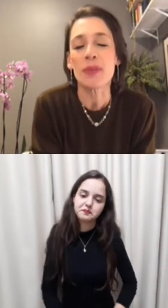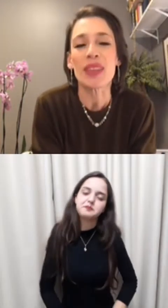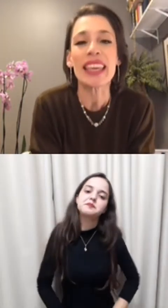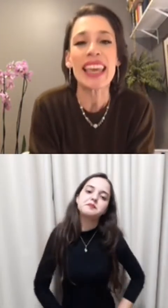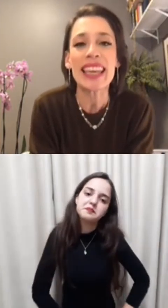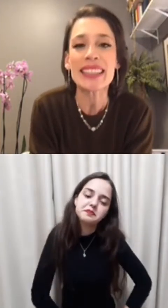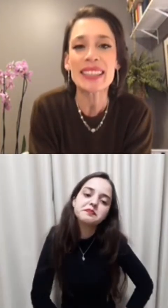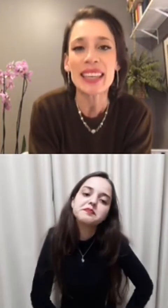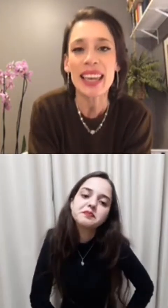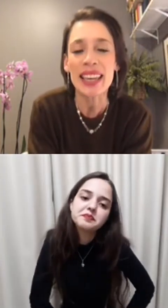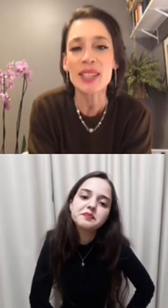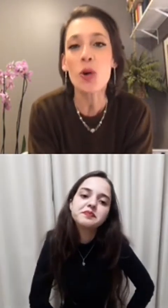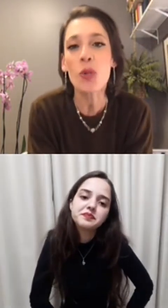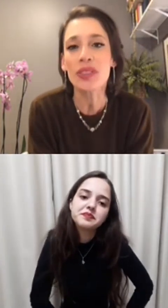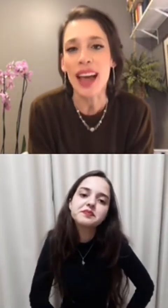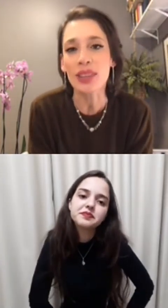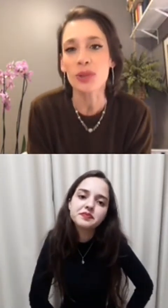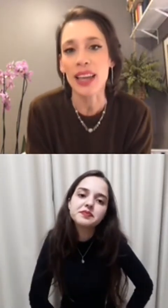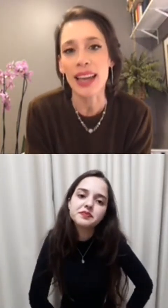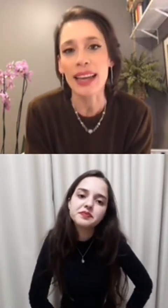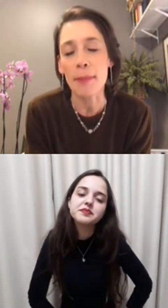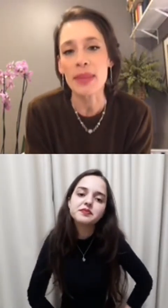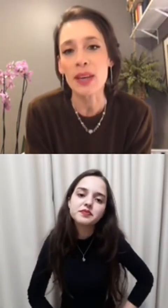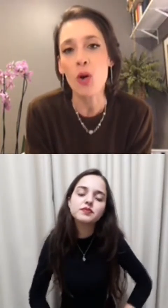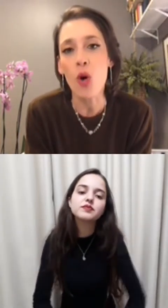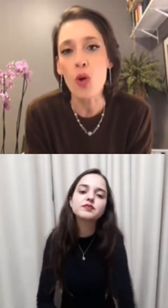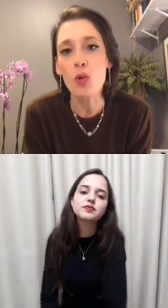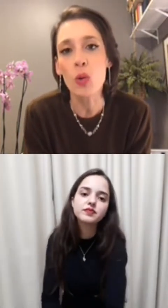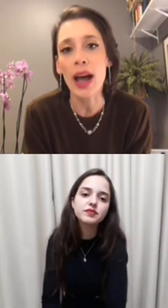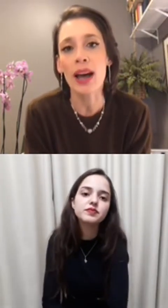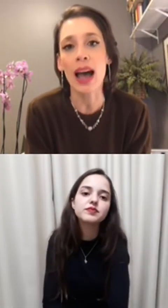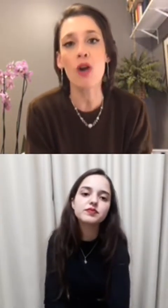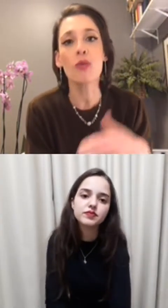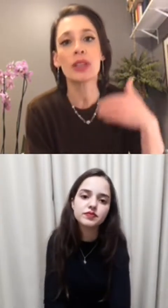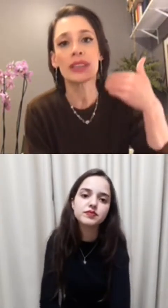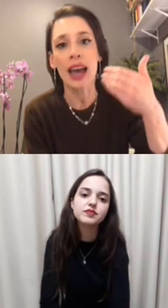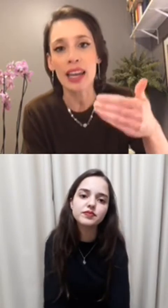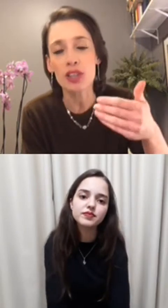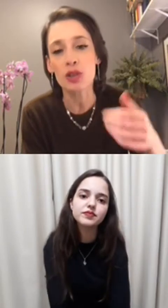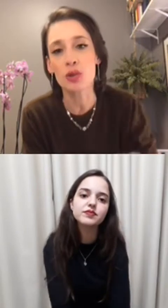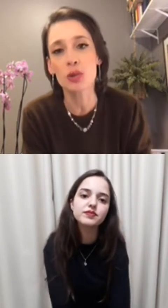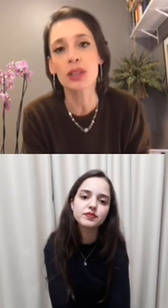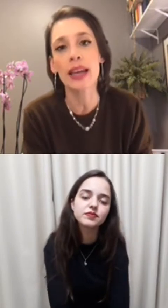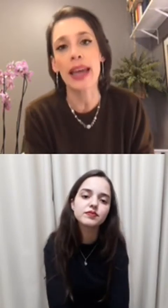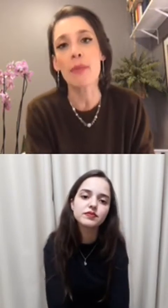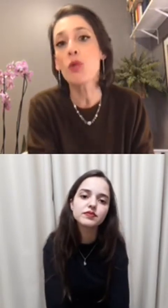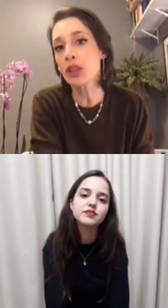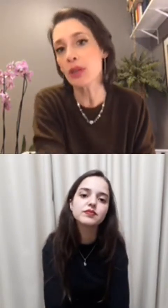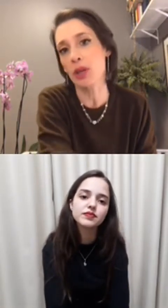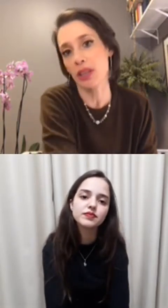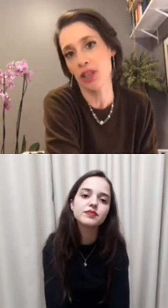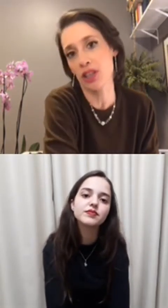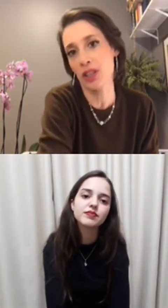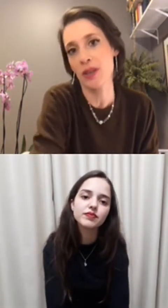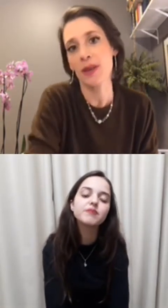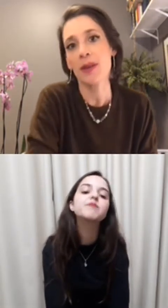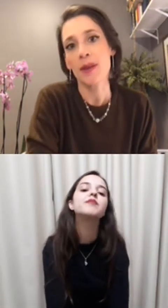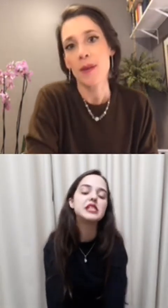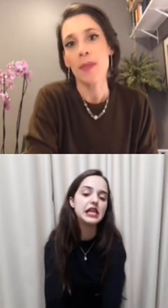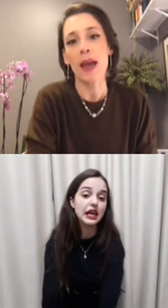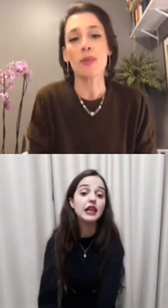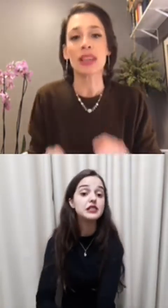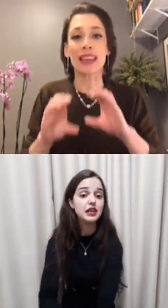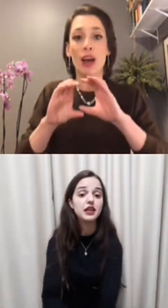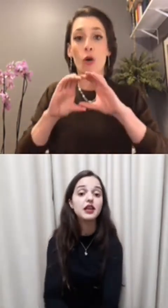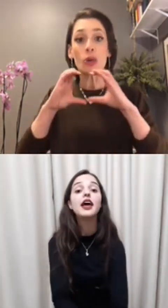Sim, e esse contato, né, Gabi, com a comunidade surda é muito importante,